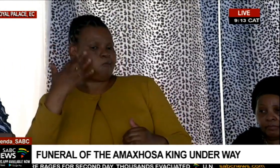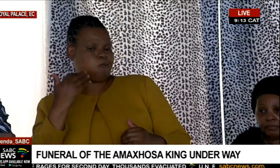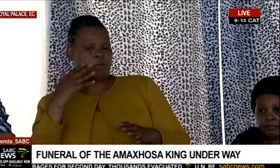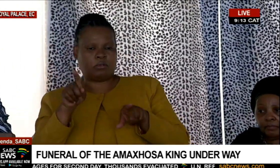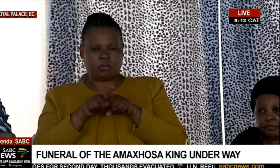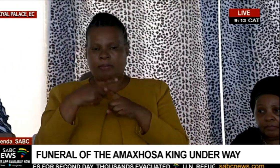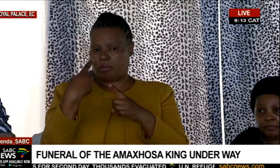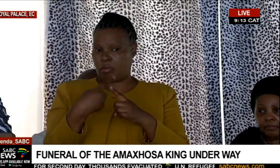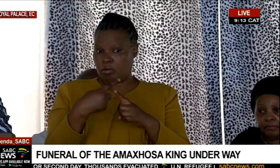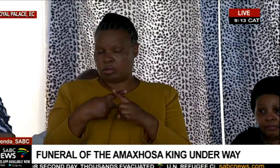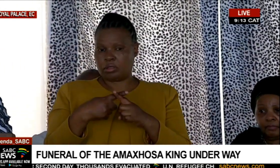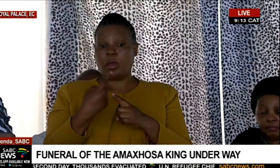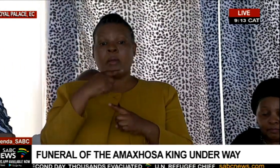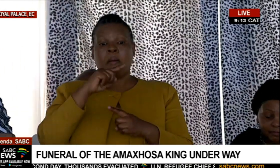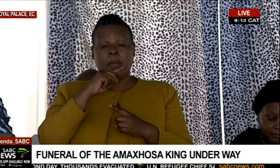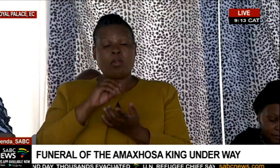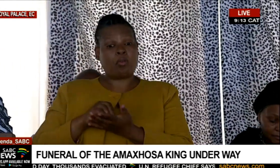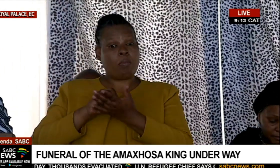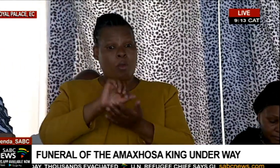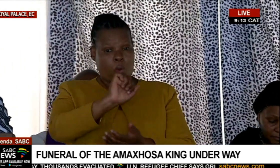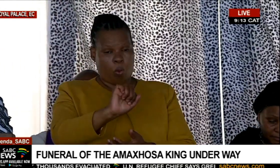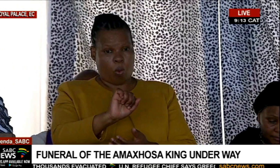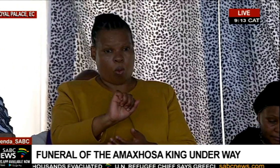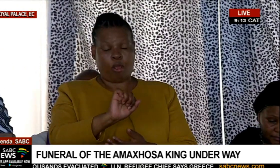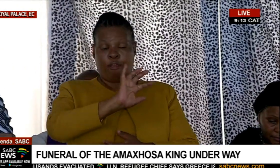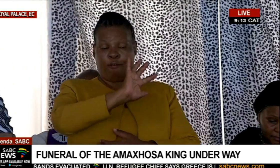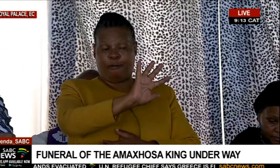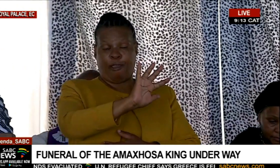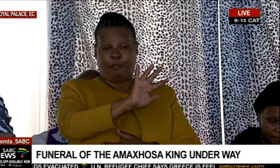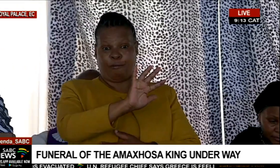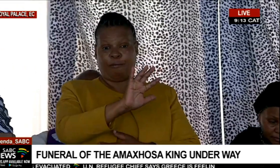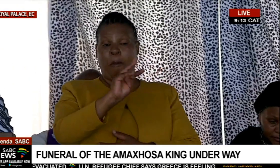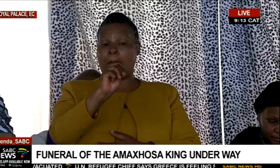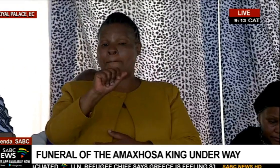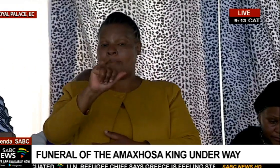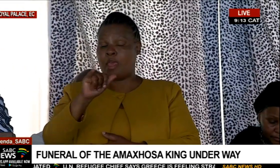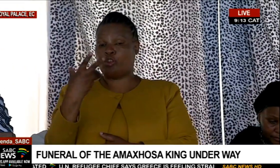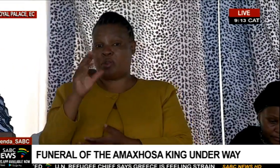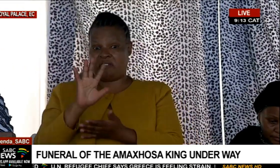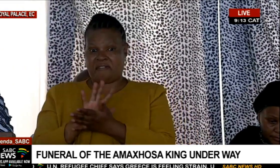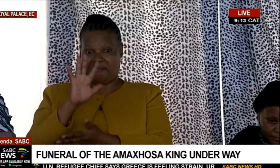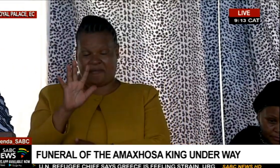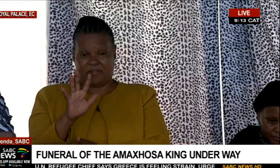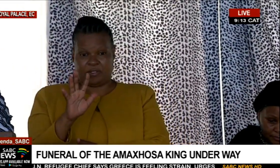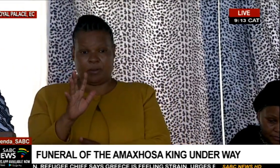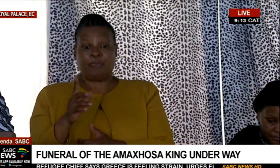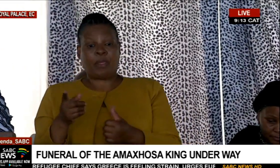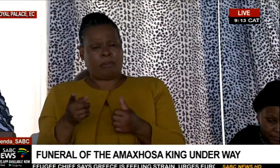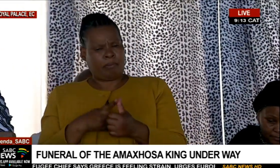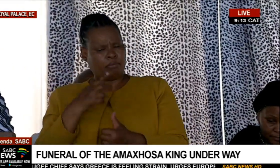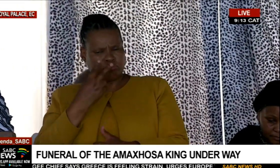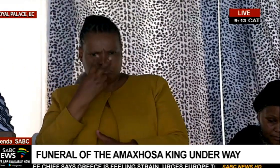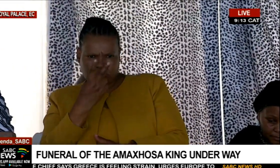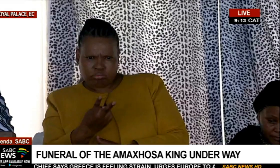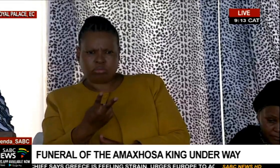wokubekwa kwakhe wawungomhla we-15 kuMeyi ka-2015 ungqamene nonyaka ebekuqatshelwa